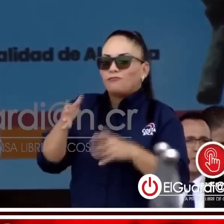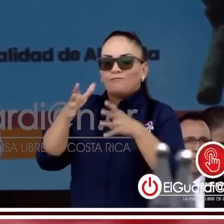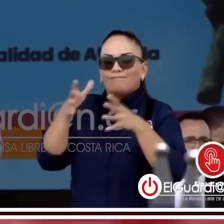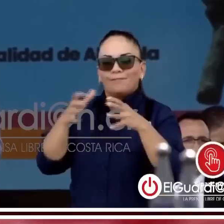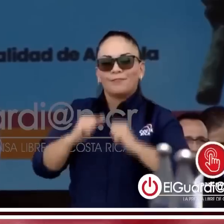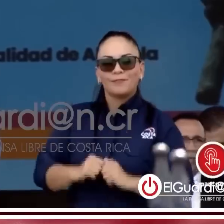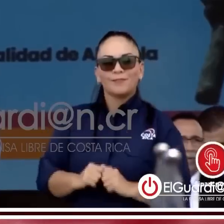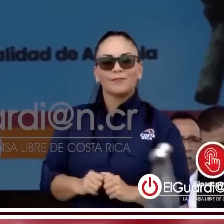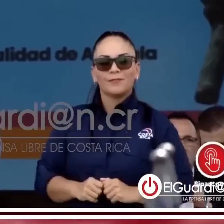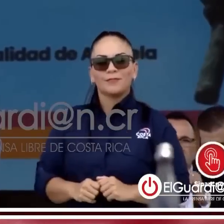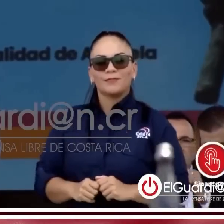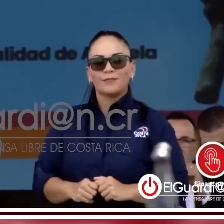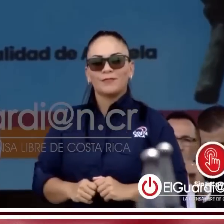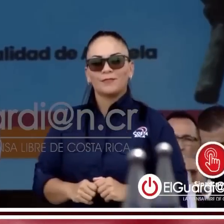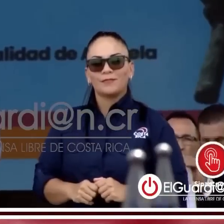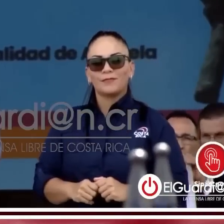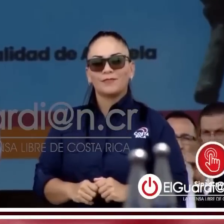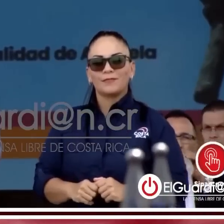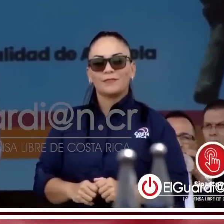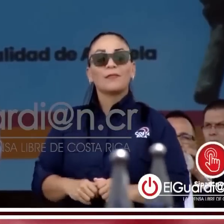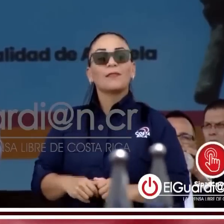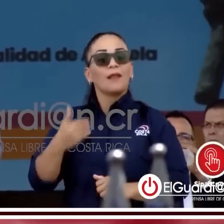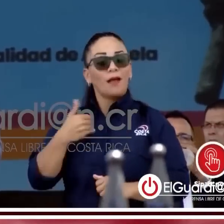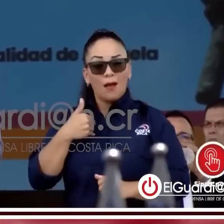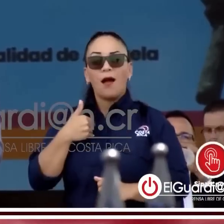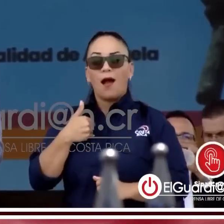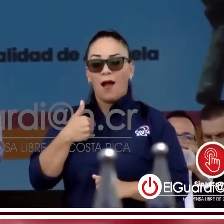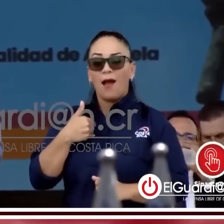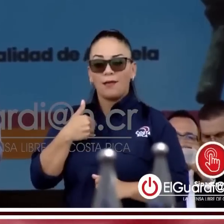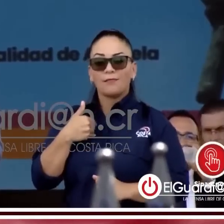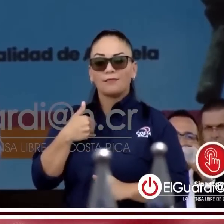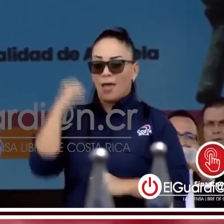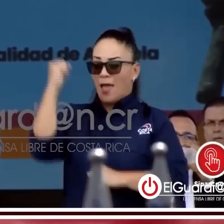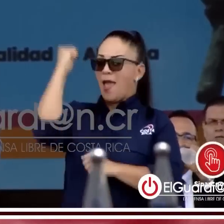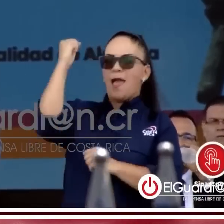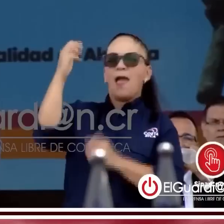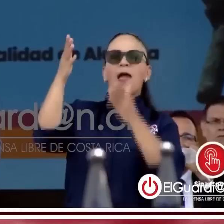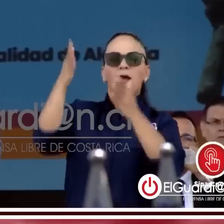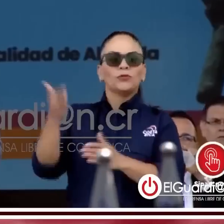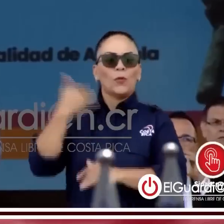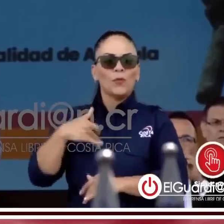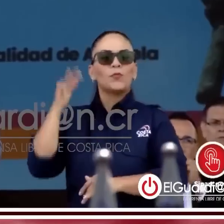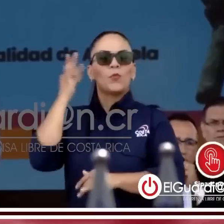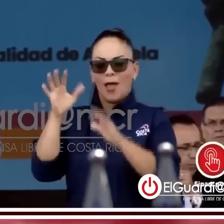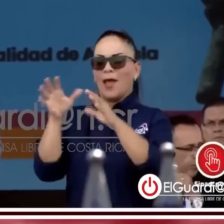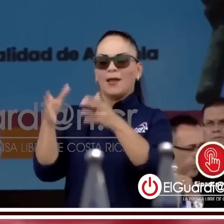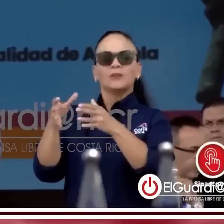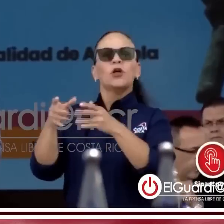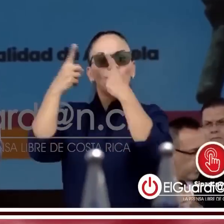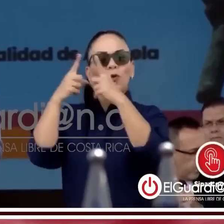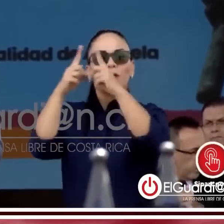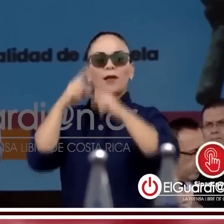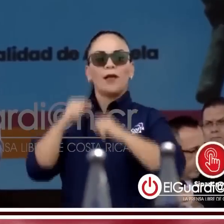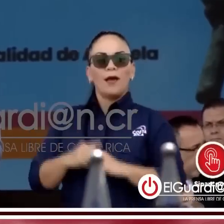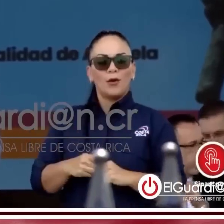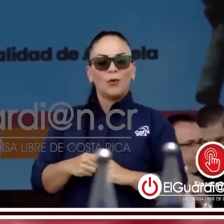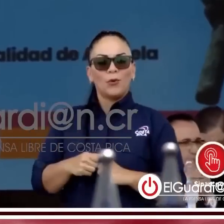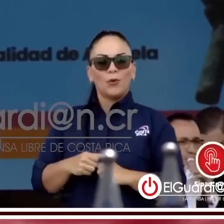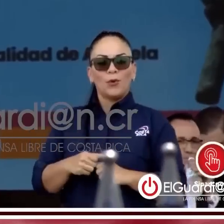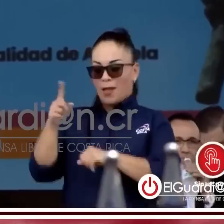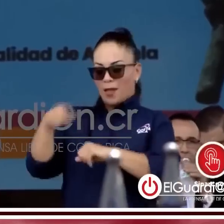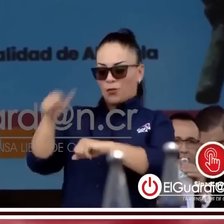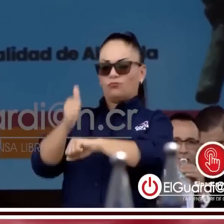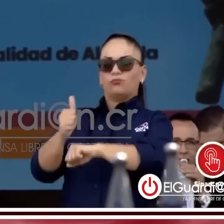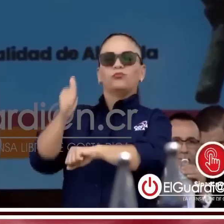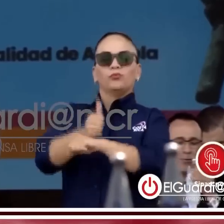tuvo héroes y heroínas que lograron trazar la ruta de